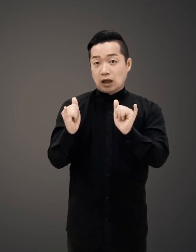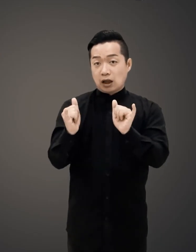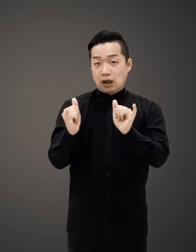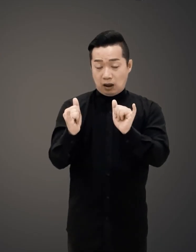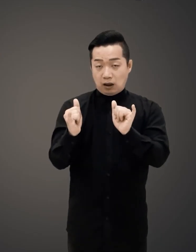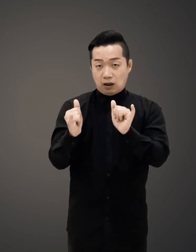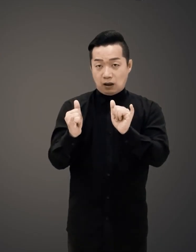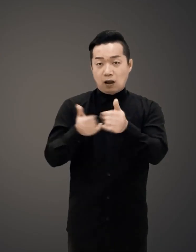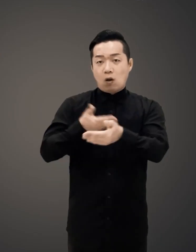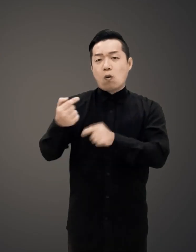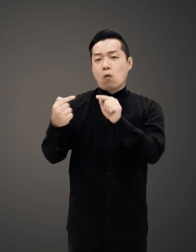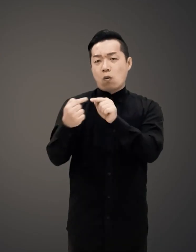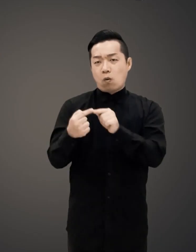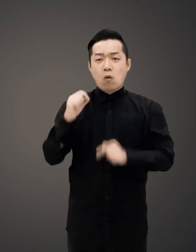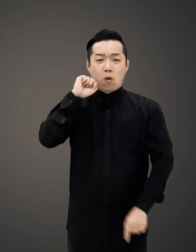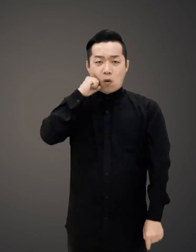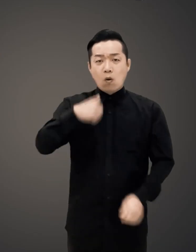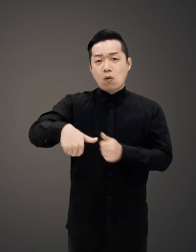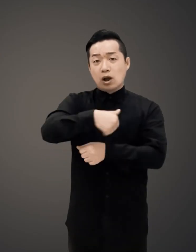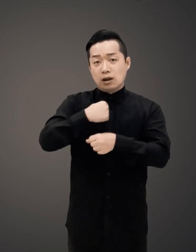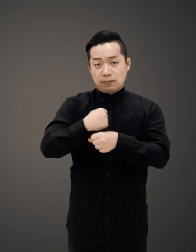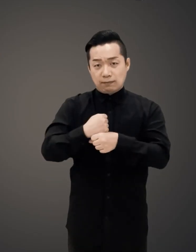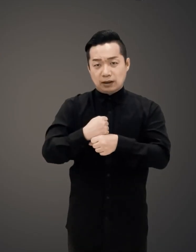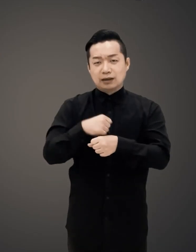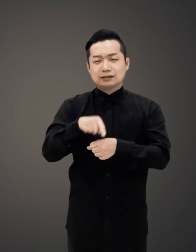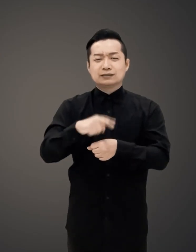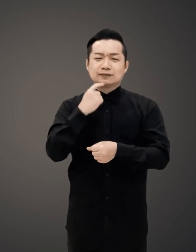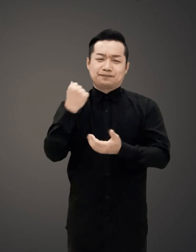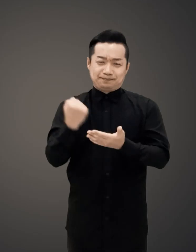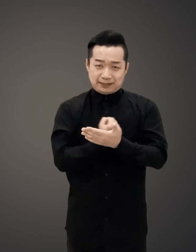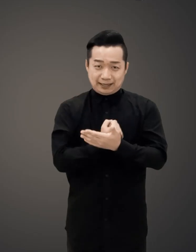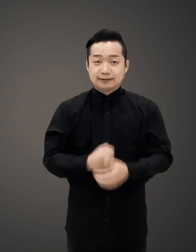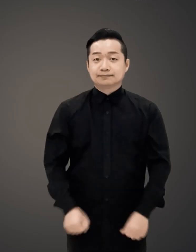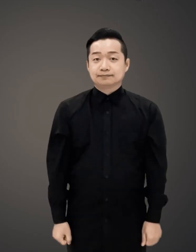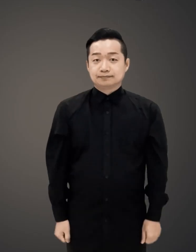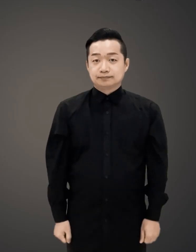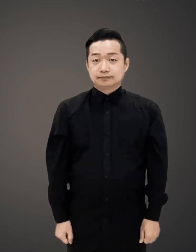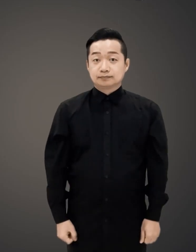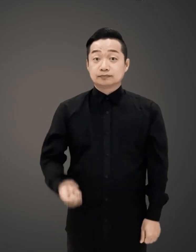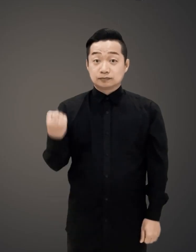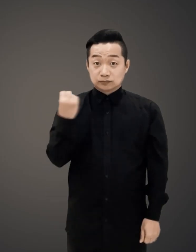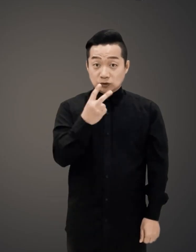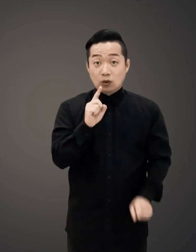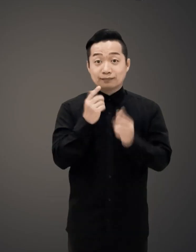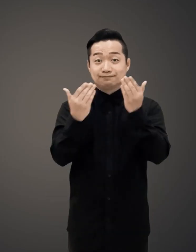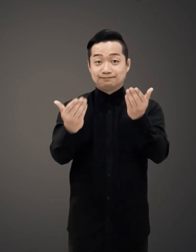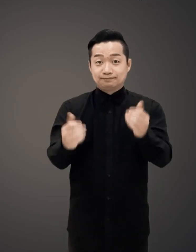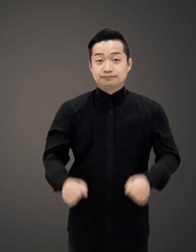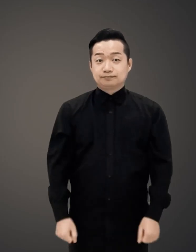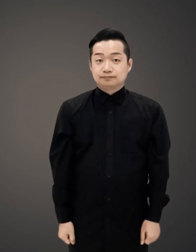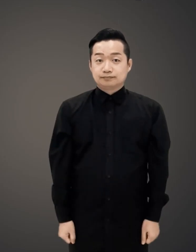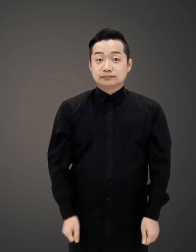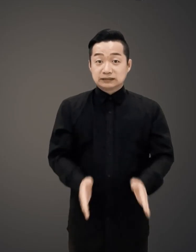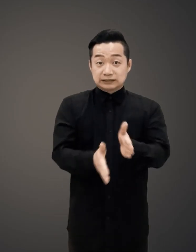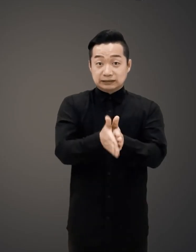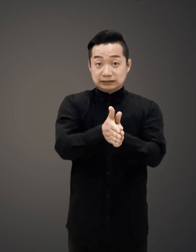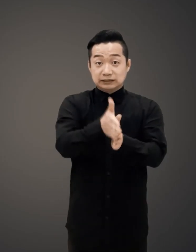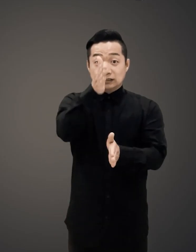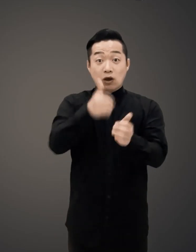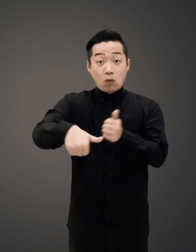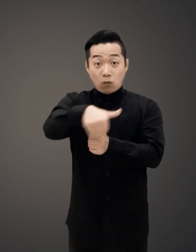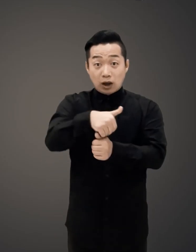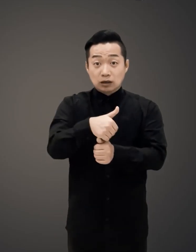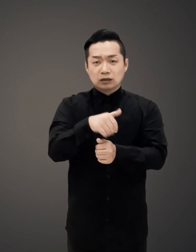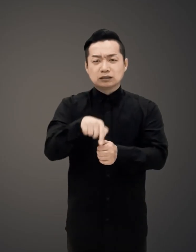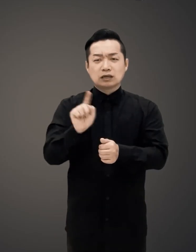교감하기 어려운 환경이 만들어진다는 그런 좀 아쉬운 점이 있습니다. 또 하나 말씀을 드리자면 도시 환경